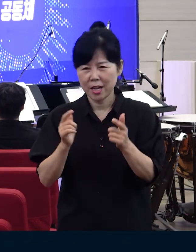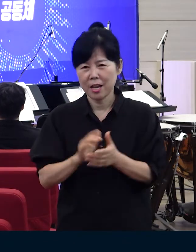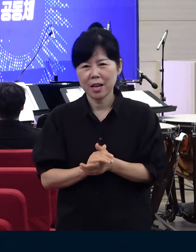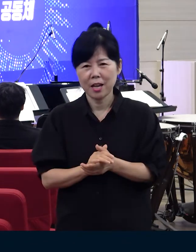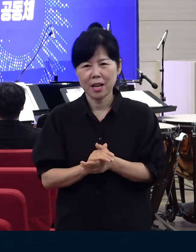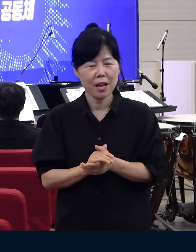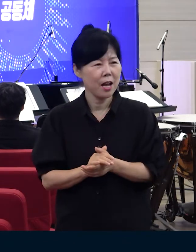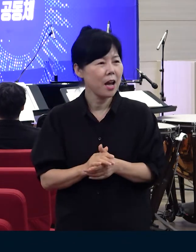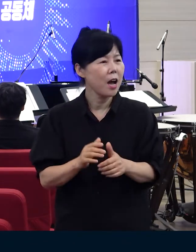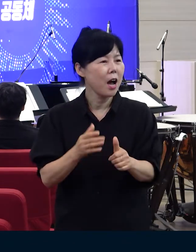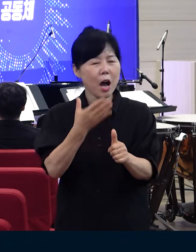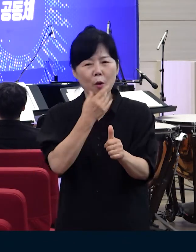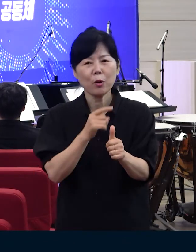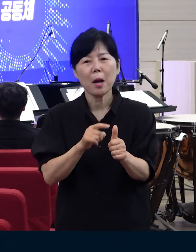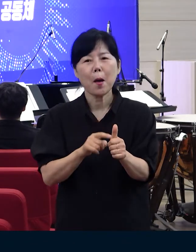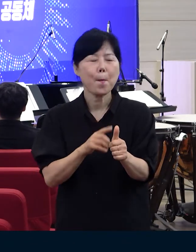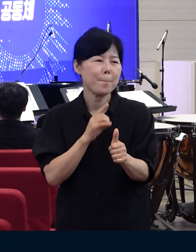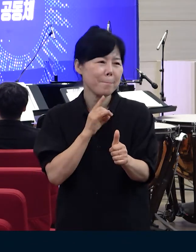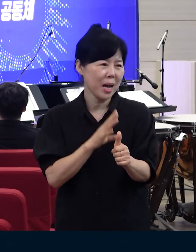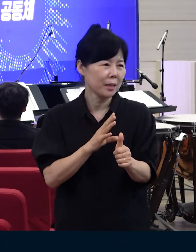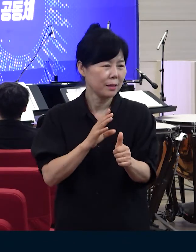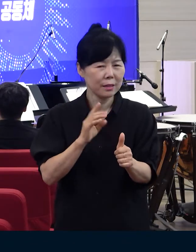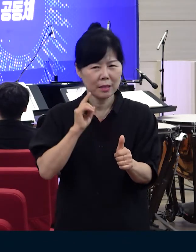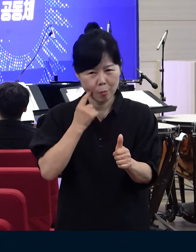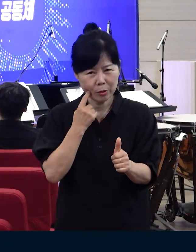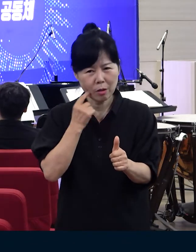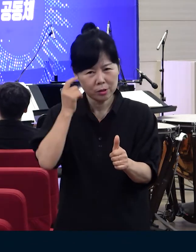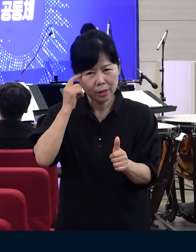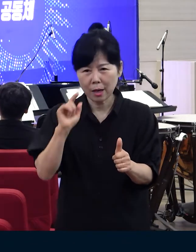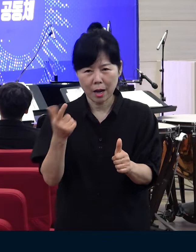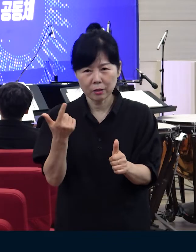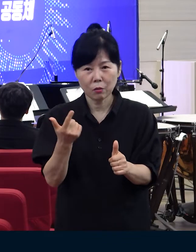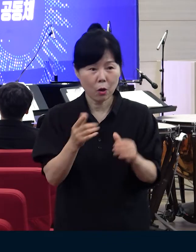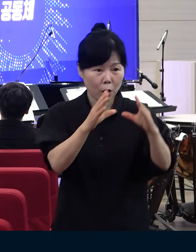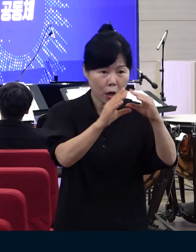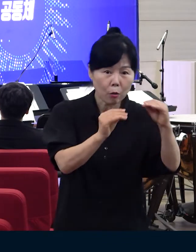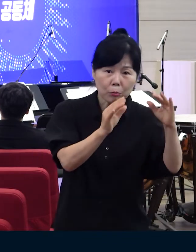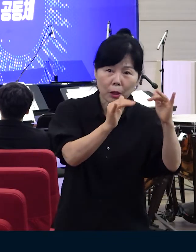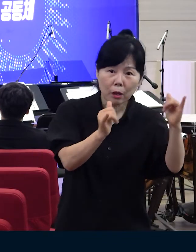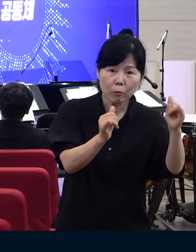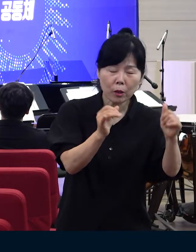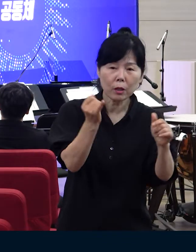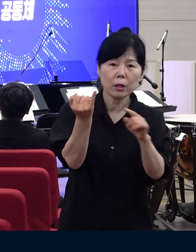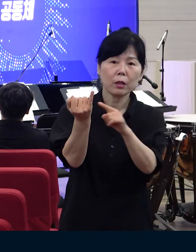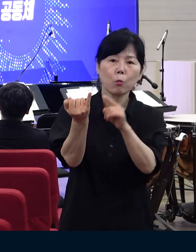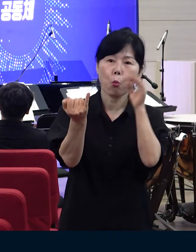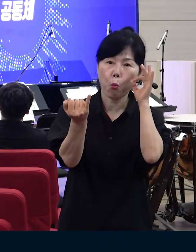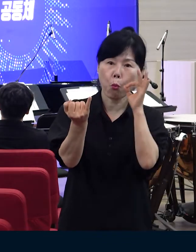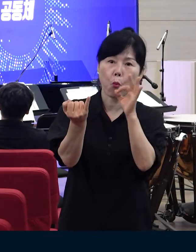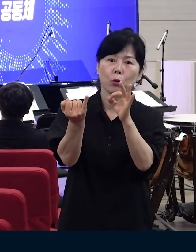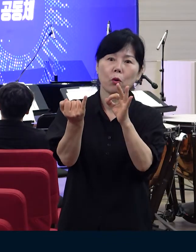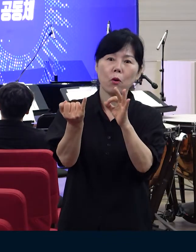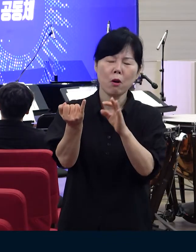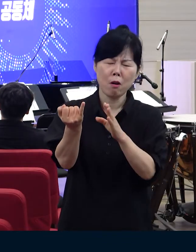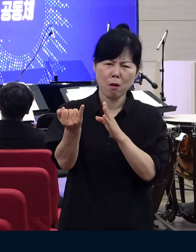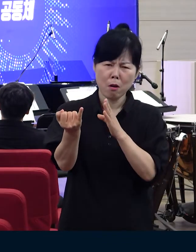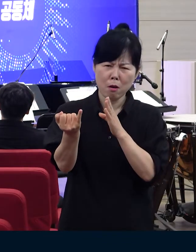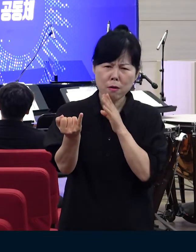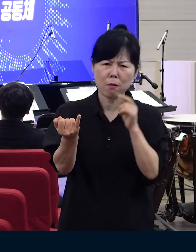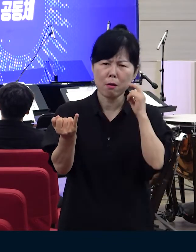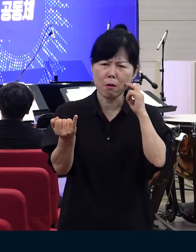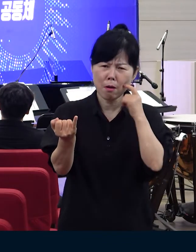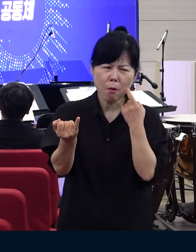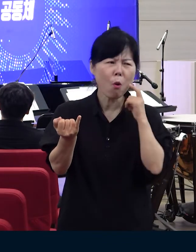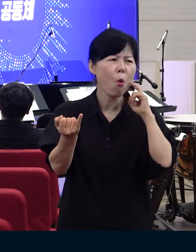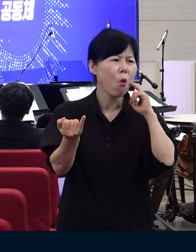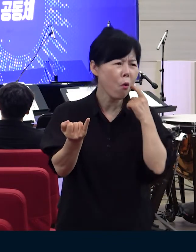아브라함의 주관적인 착각이 아니에요. 실제로 애굽 사람들이 그 사례를 봤을 때 정말 그 사례의